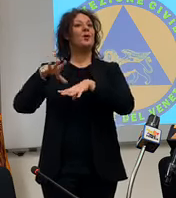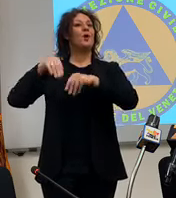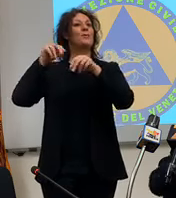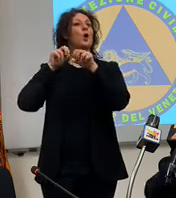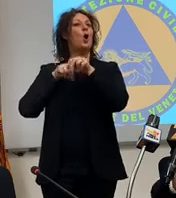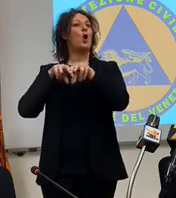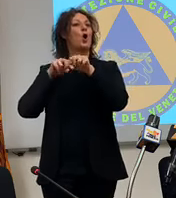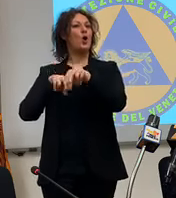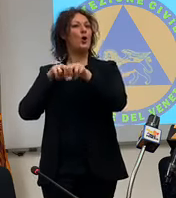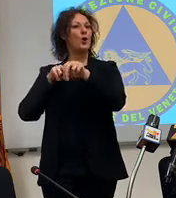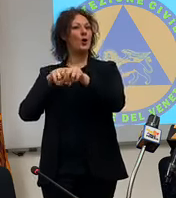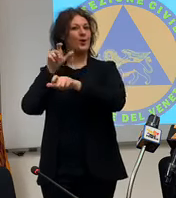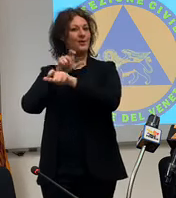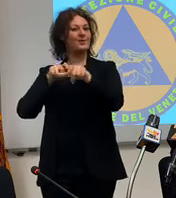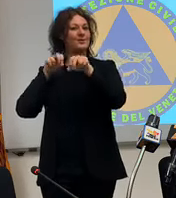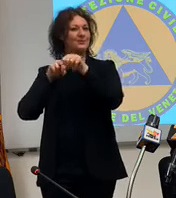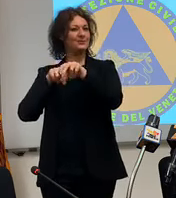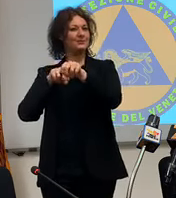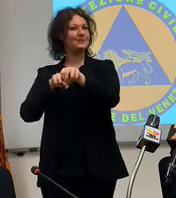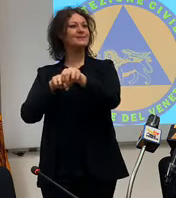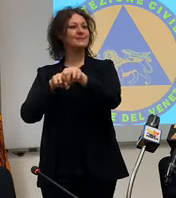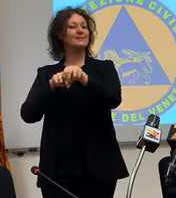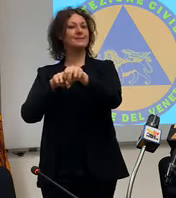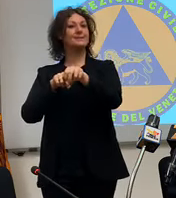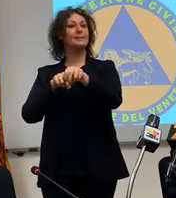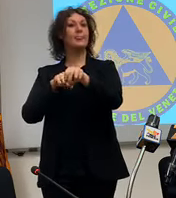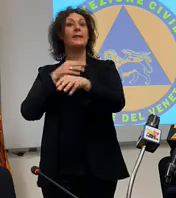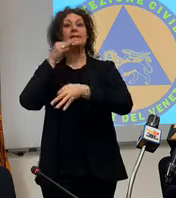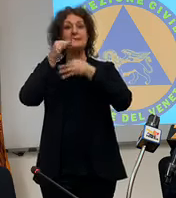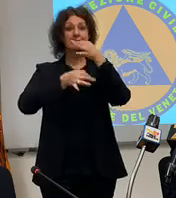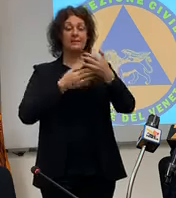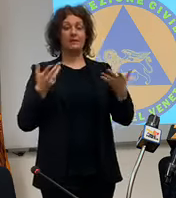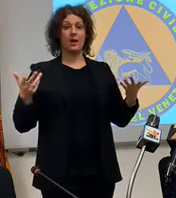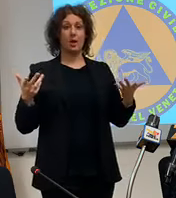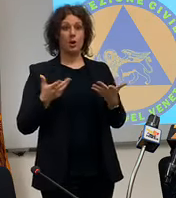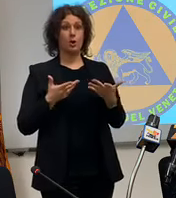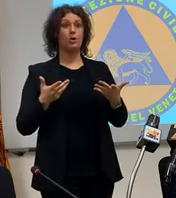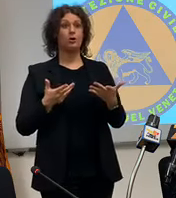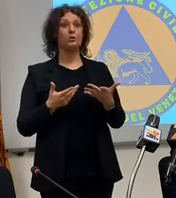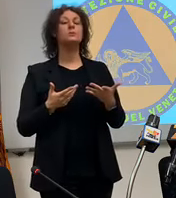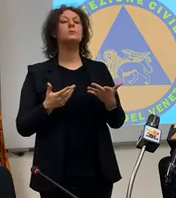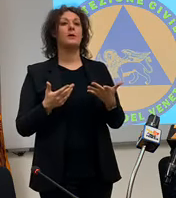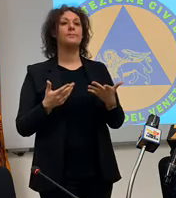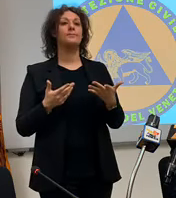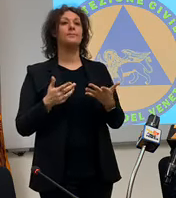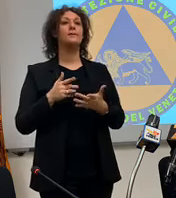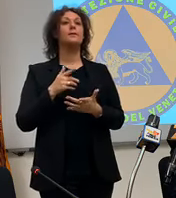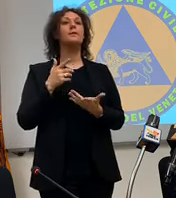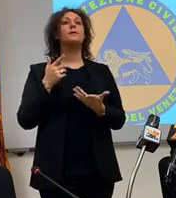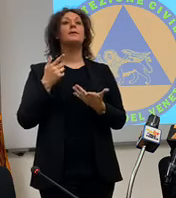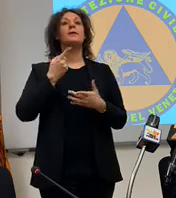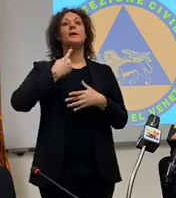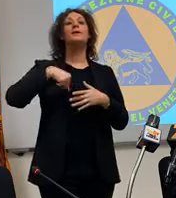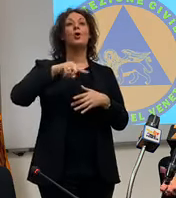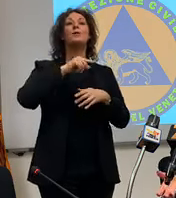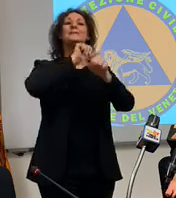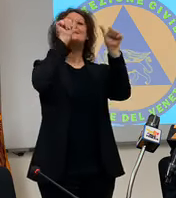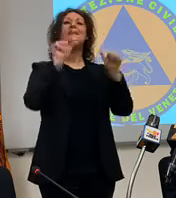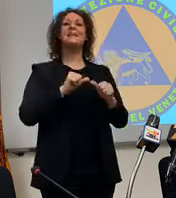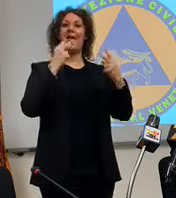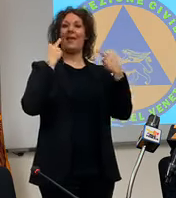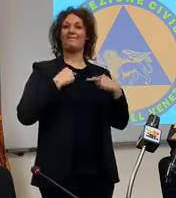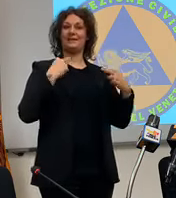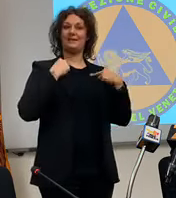Cosa vuol dire vuol dire che il quelle che sono le le condizioni di rischio che Pora alle malattie croniche le nostre abitudini di vita